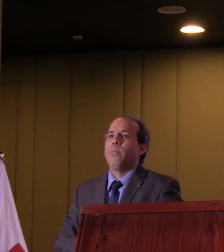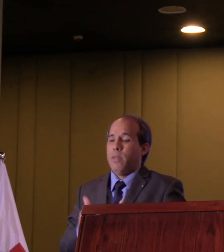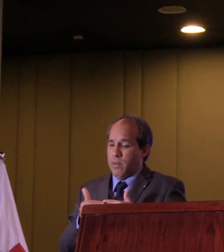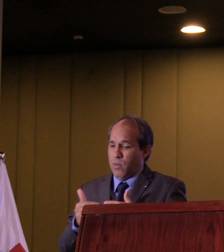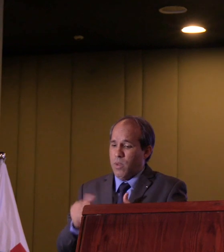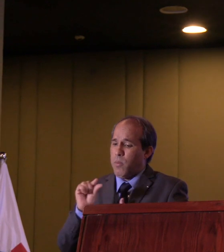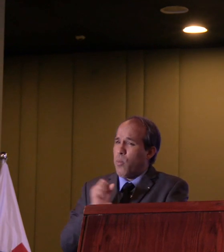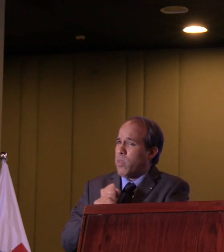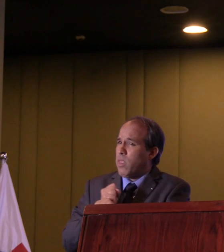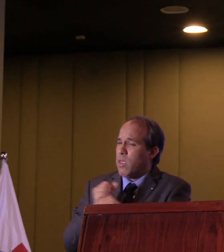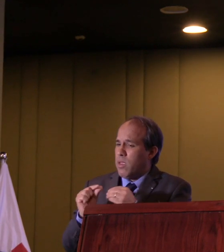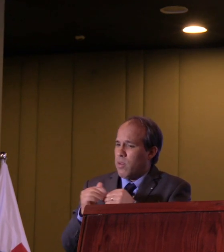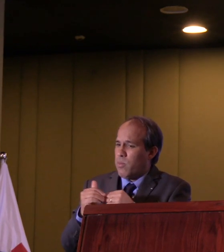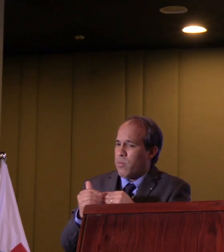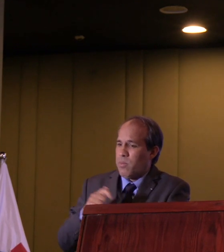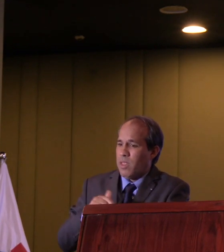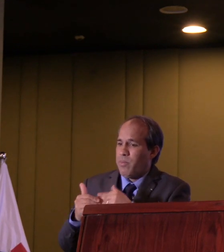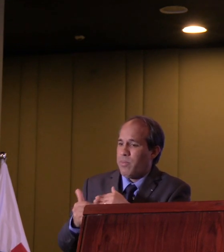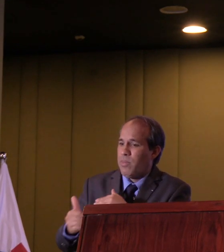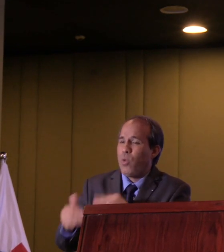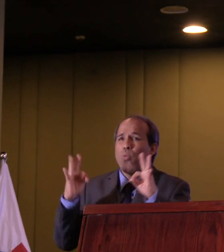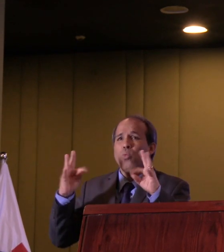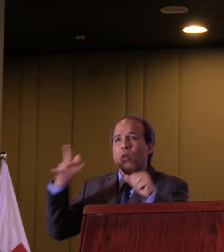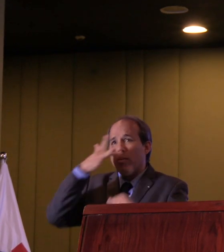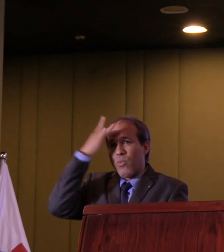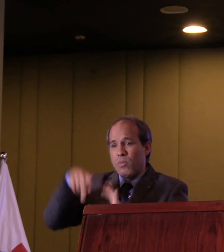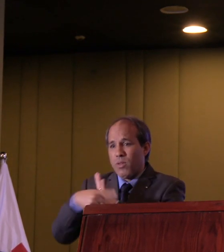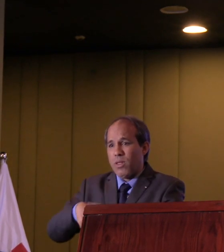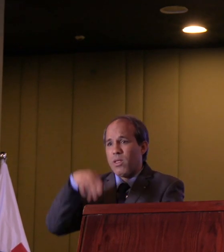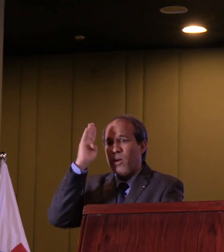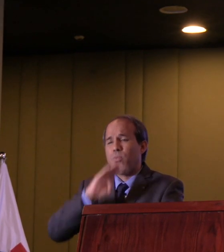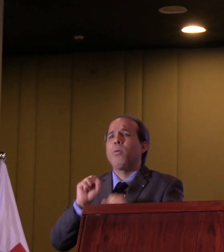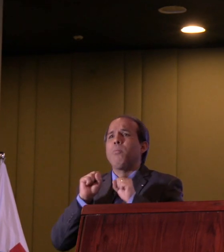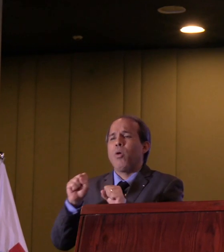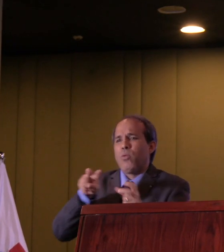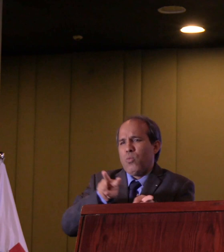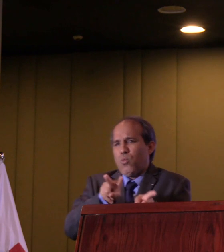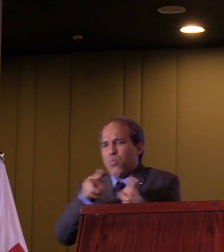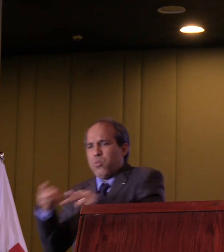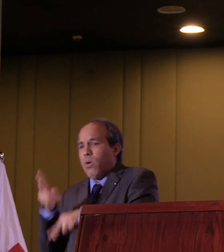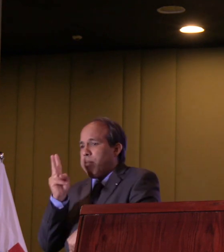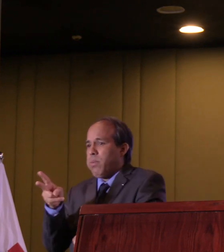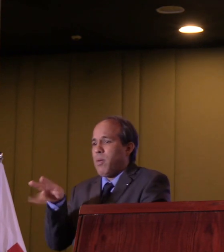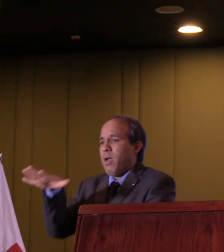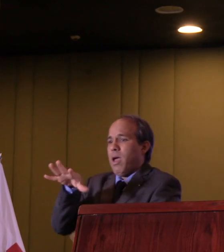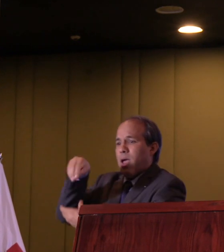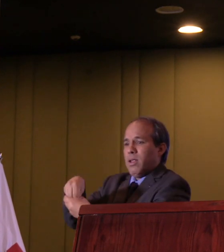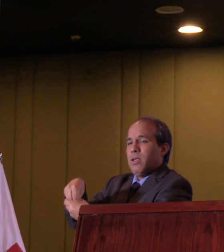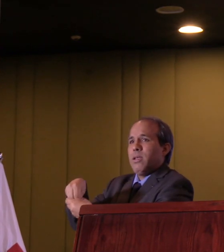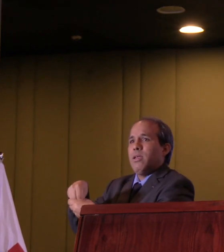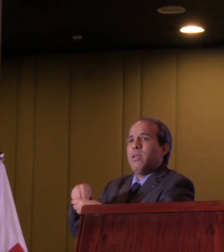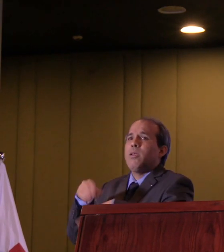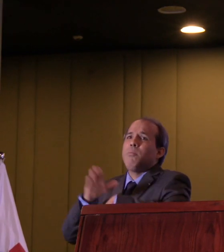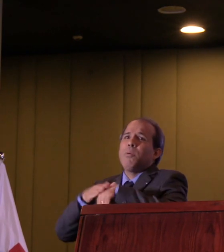anos, todos os consumidores brasileiros poderão migrar para esse mercado e